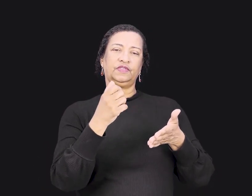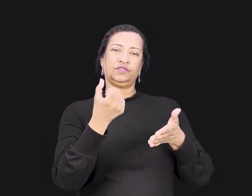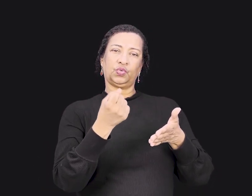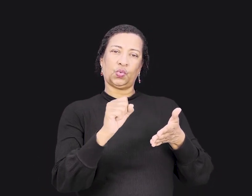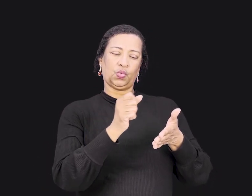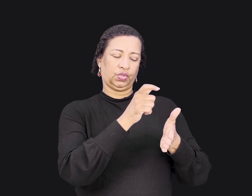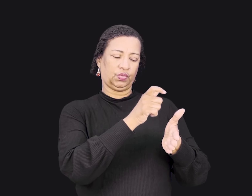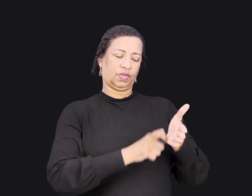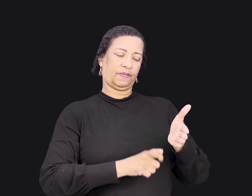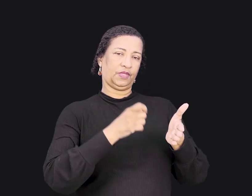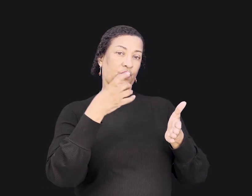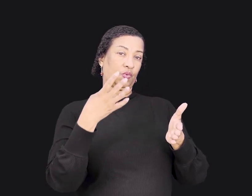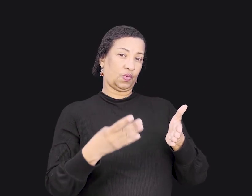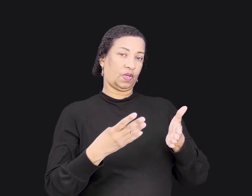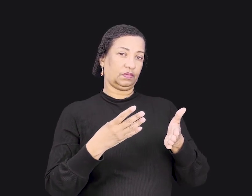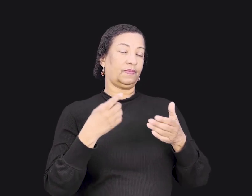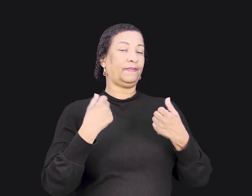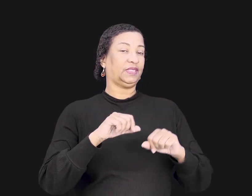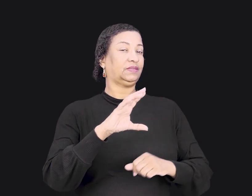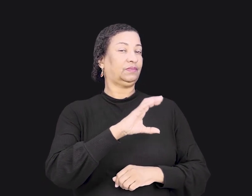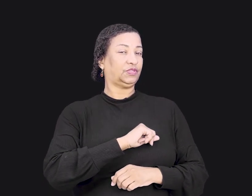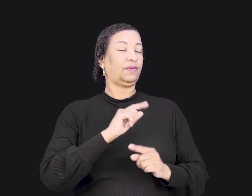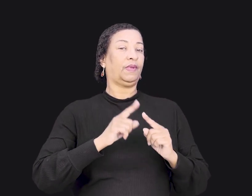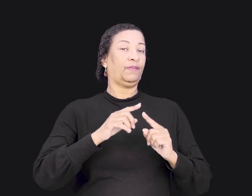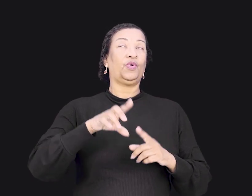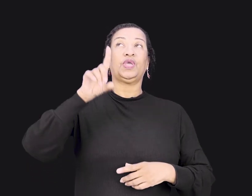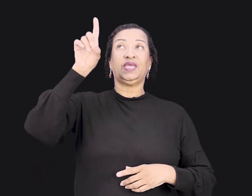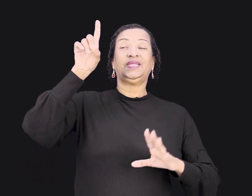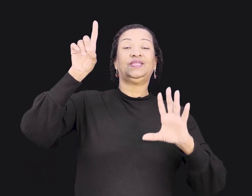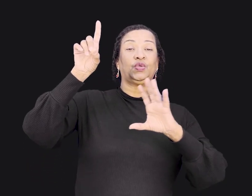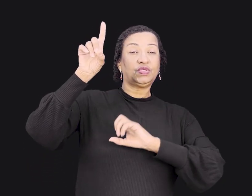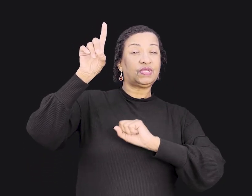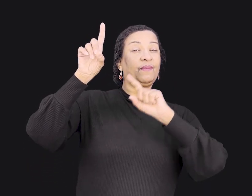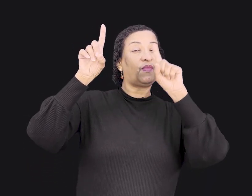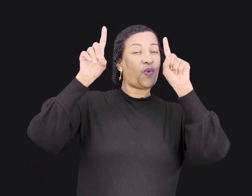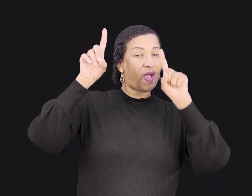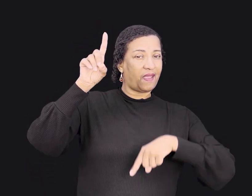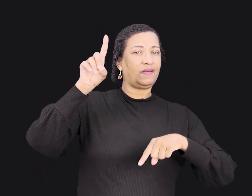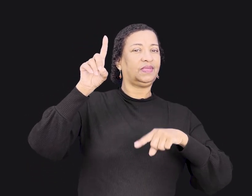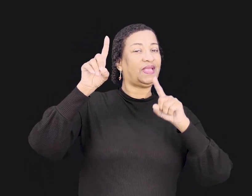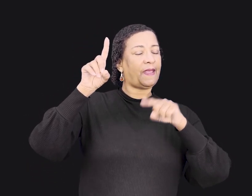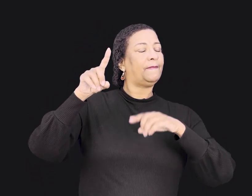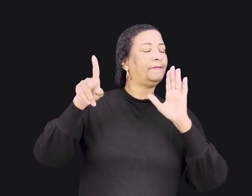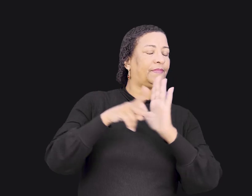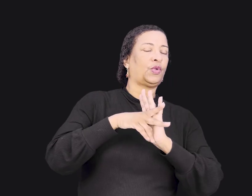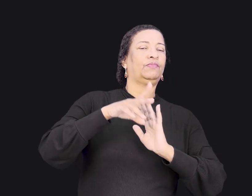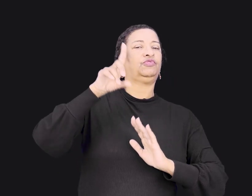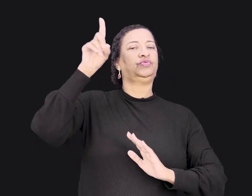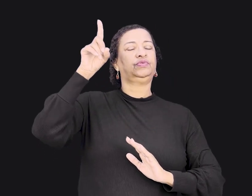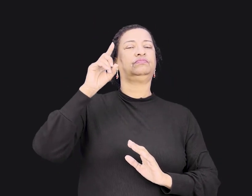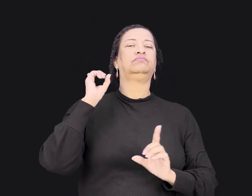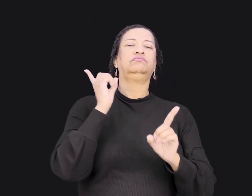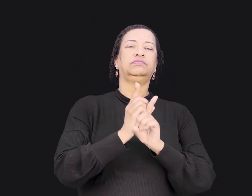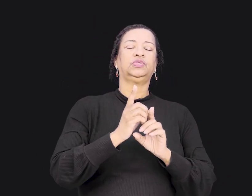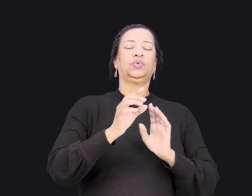4. Devemos amar porque Deus é amor. O amor é a essência de Deus. Encontramos vários textos nas